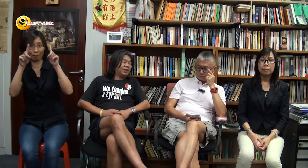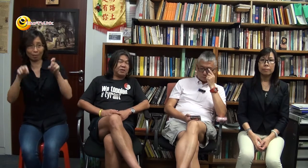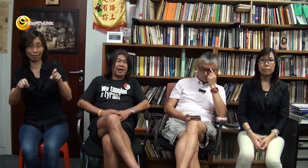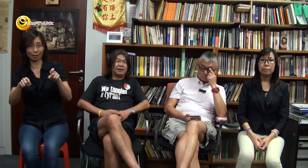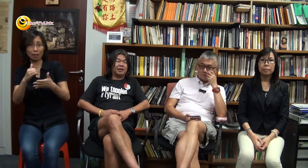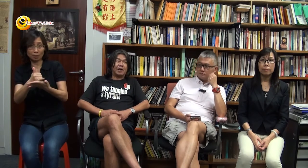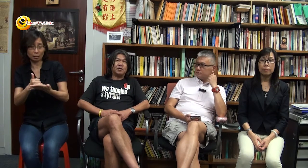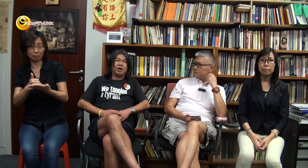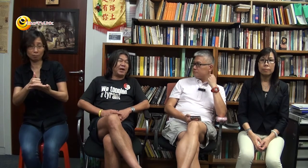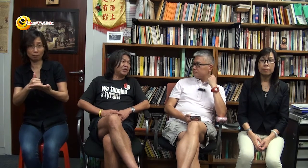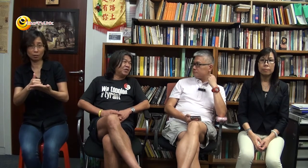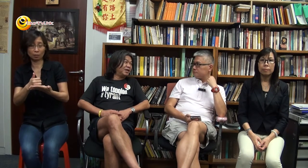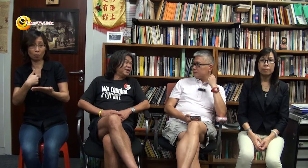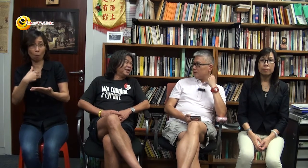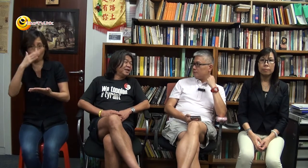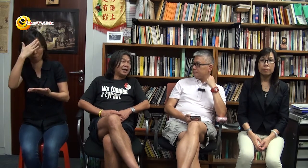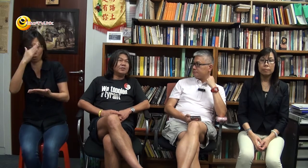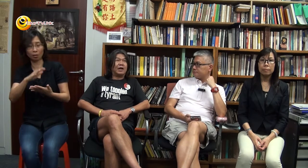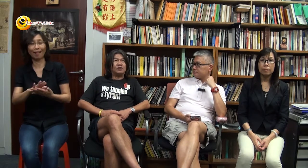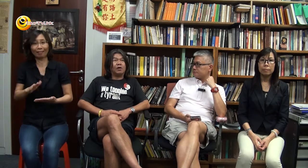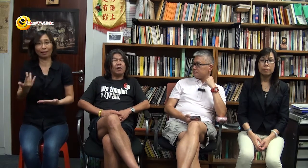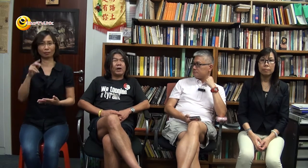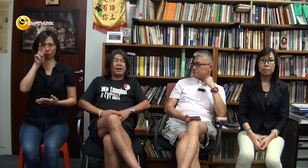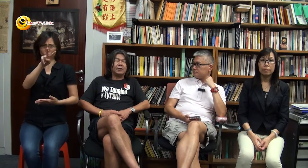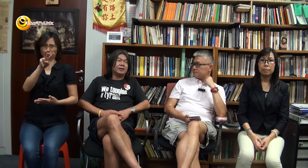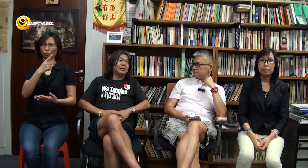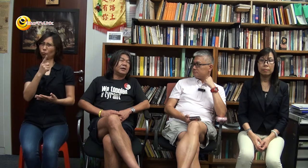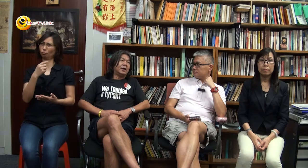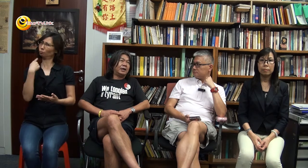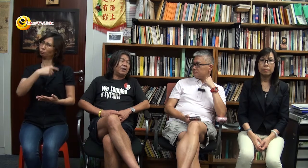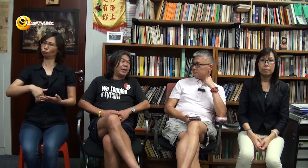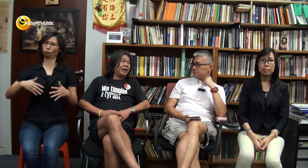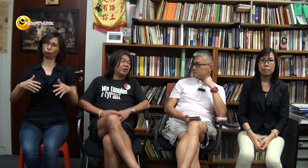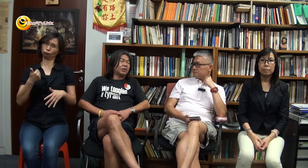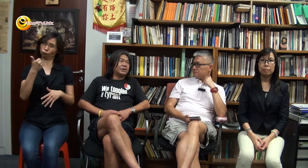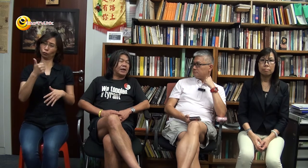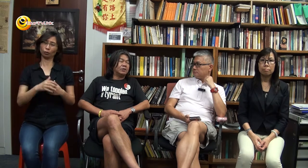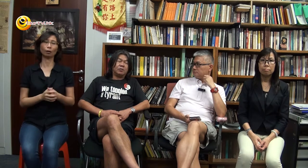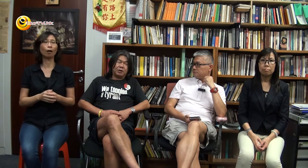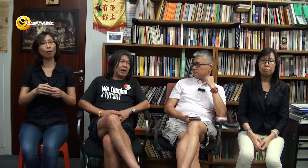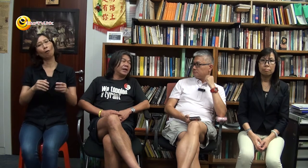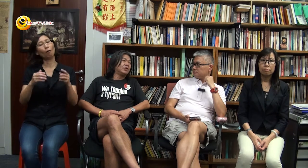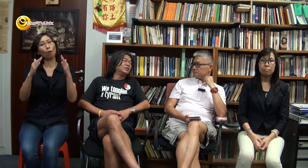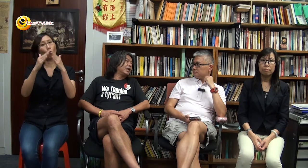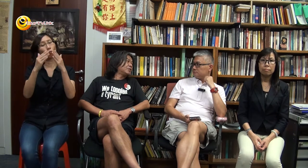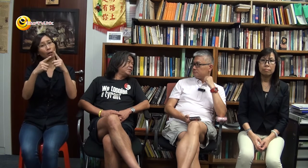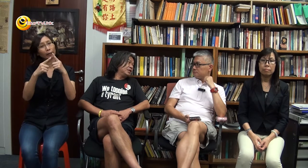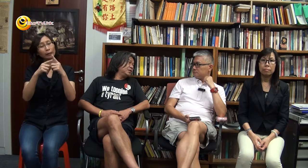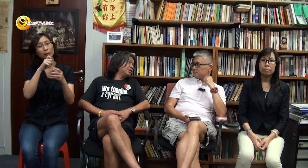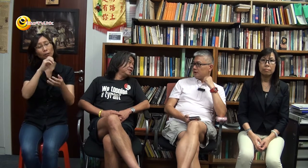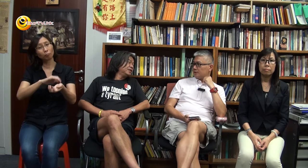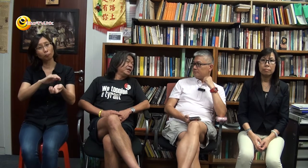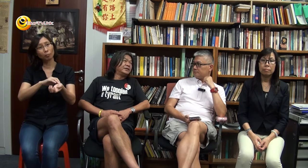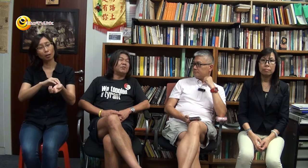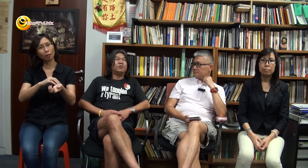嗯， 我了解嘅，但係又睇唔到佢有病容喎。 係咯。 咁嗱，如果佢屋企人係因為病，佢多時間照顧，了解嘅，都唔使咁急辭